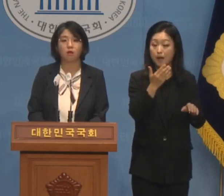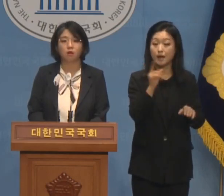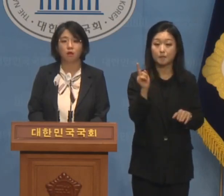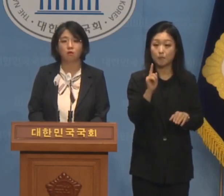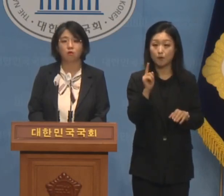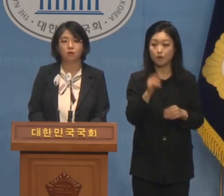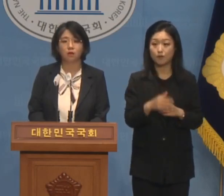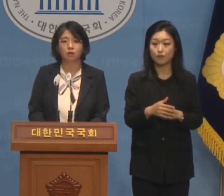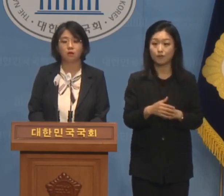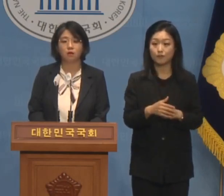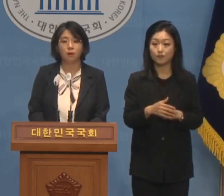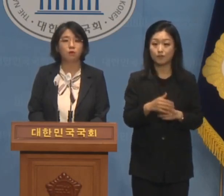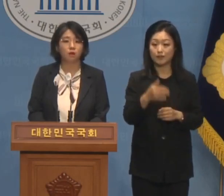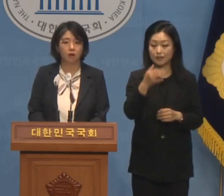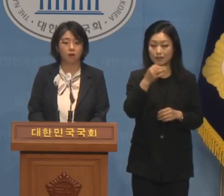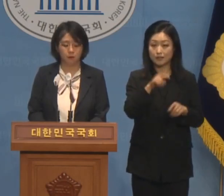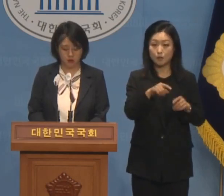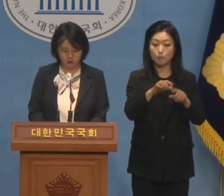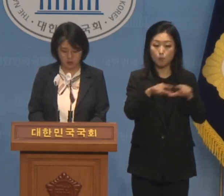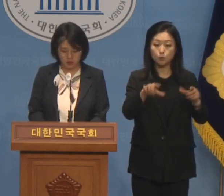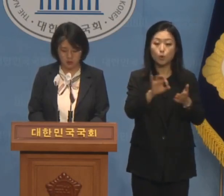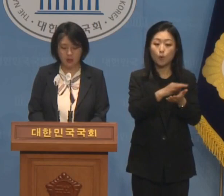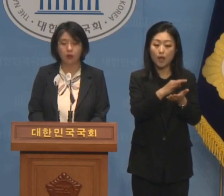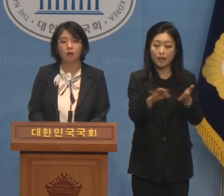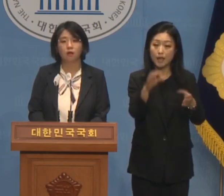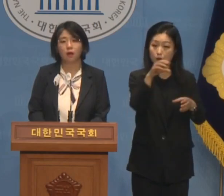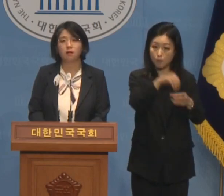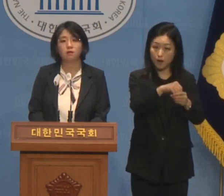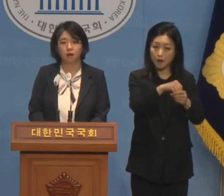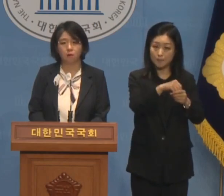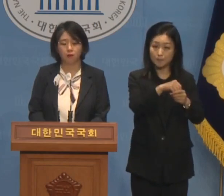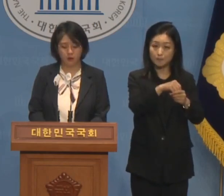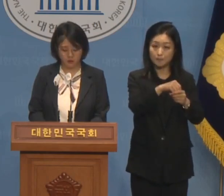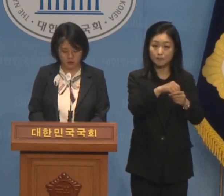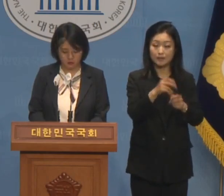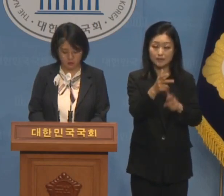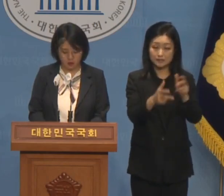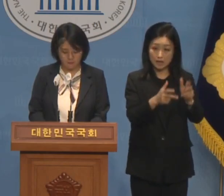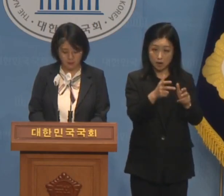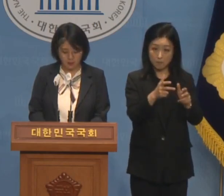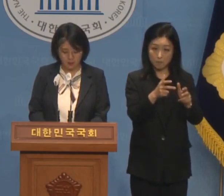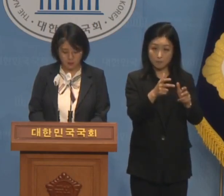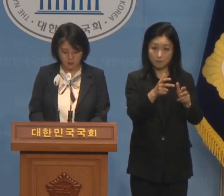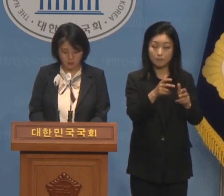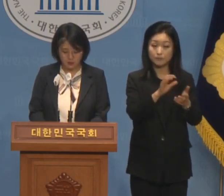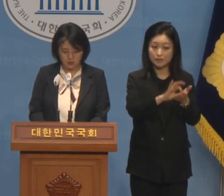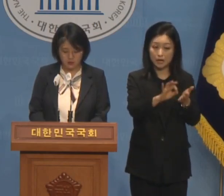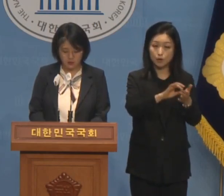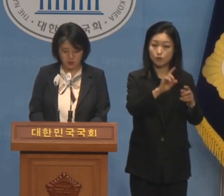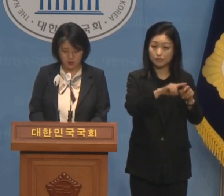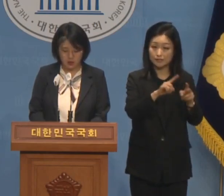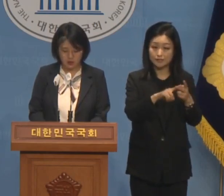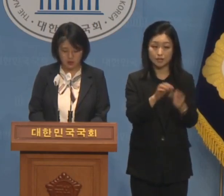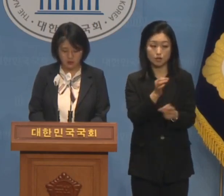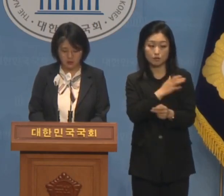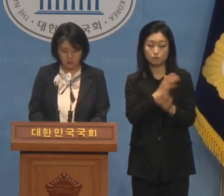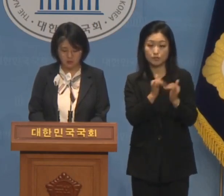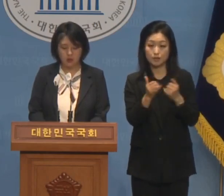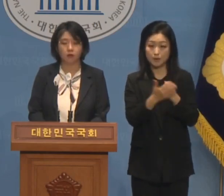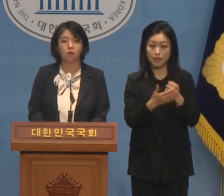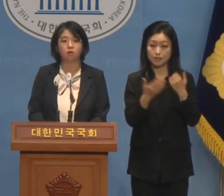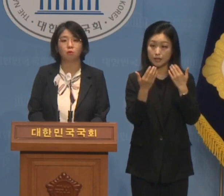위해서는 탄소세를 일반 회계에 편입시키거나 다른 사업에 활용하거나 고소득층의